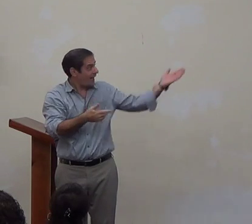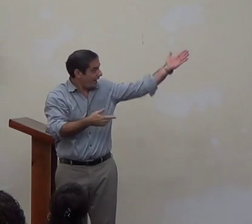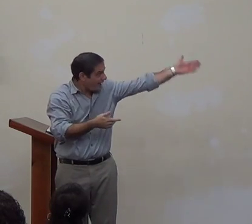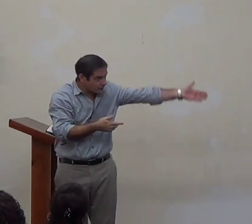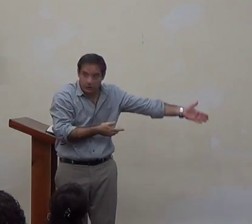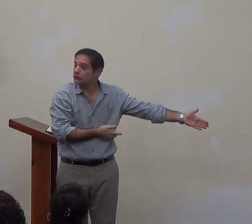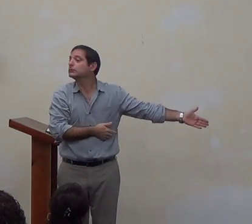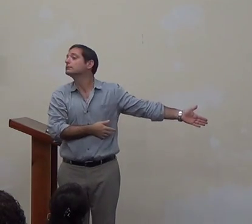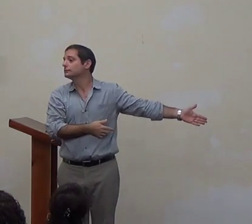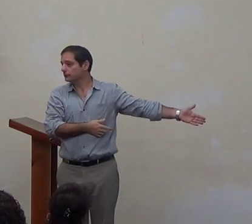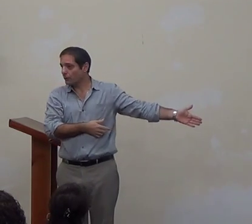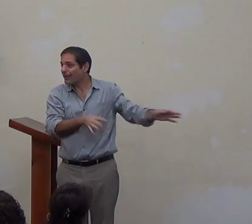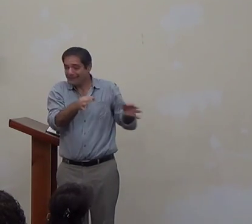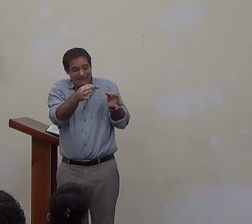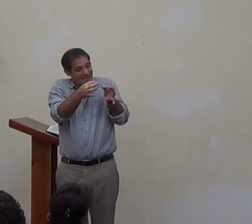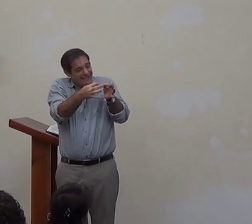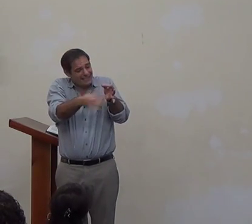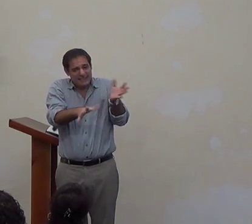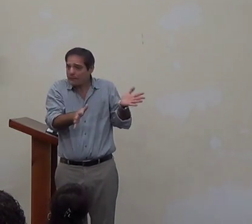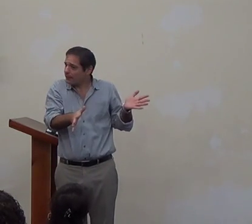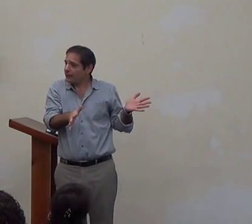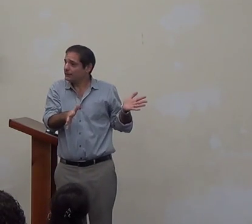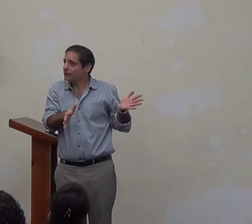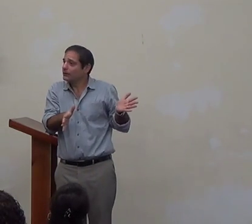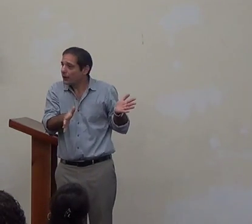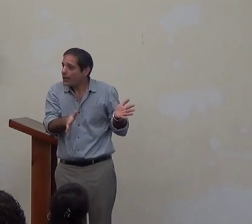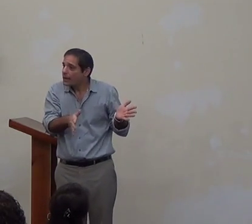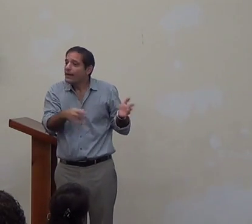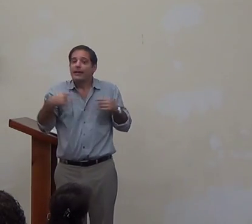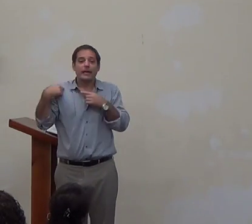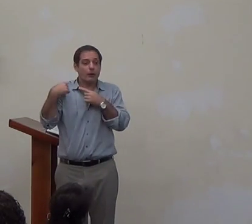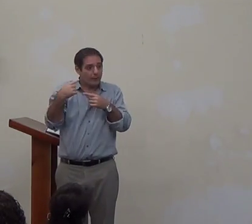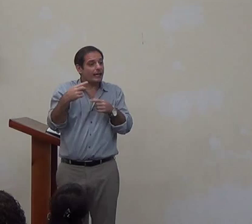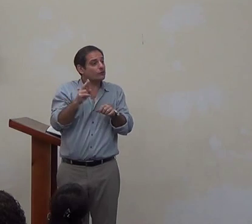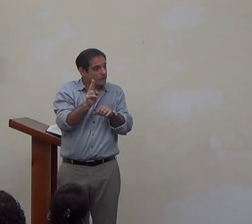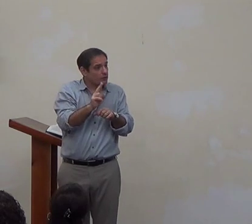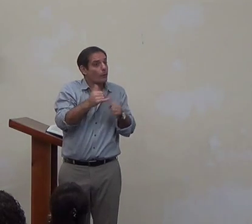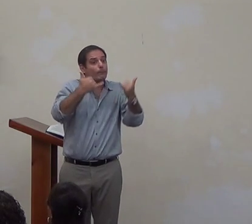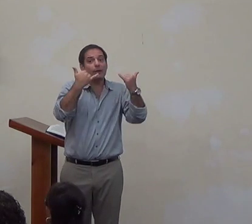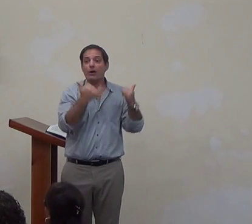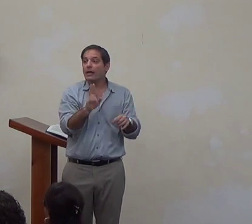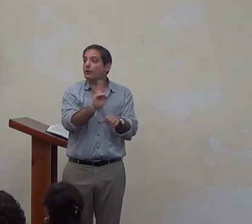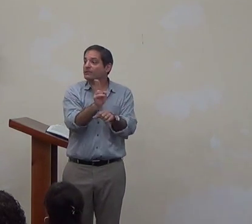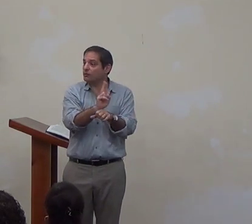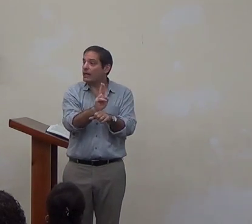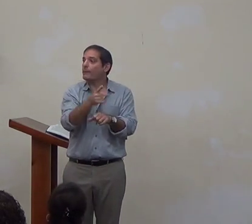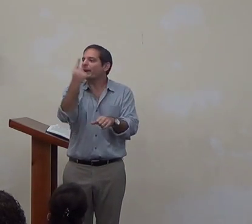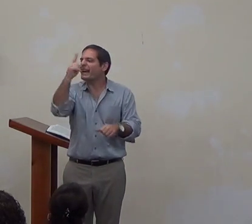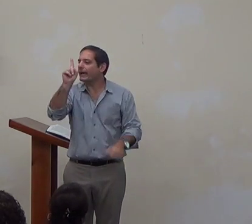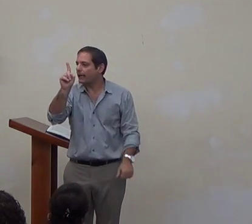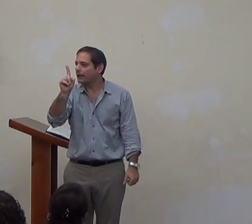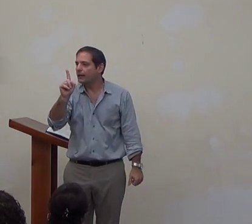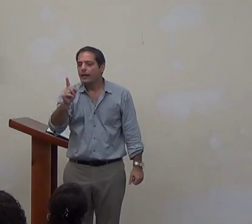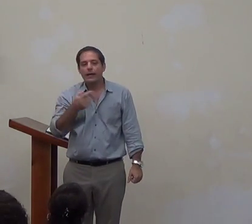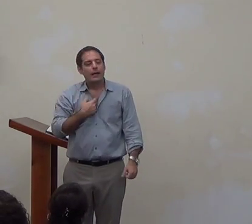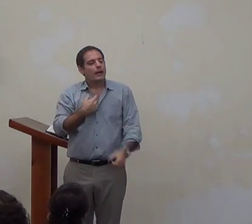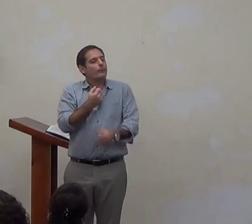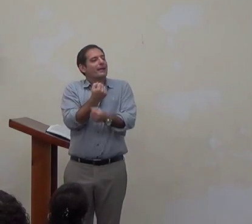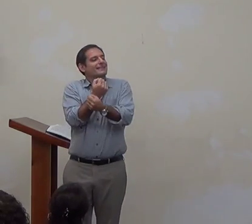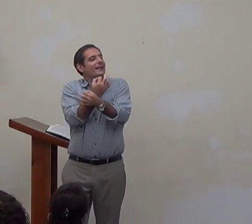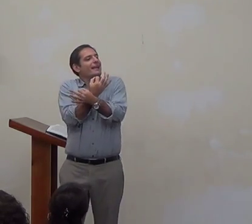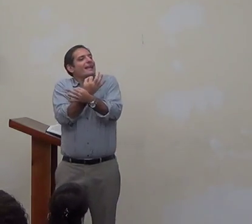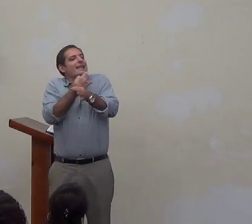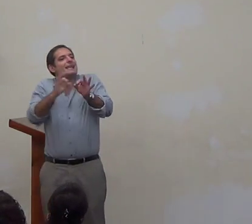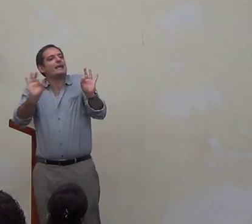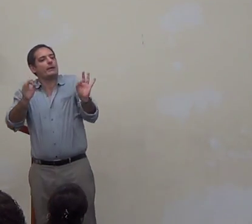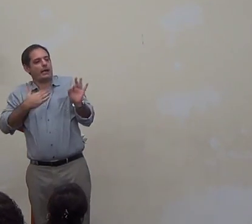vas a usar eso, ¿ok? Simple. ¿Ok? Que vos venías usando, pero ahora lo vas a usar ¿para qué?